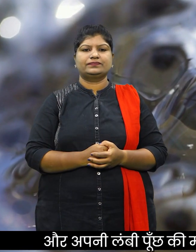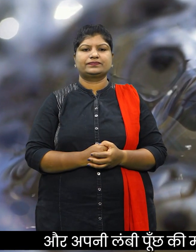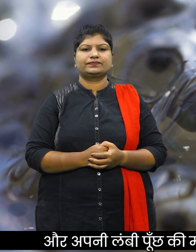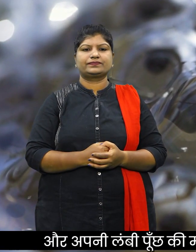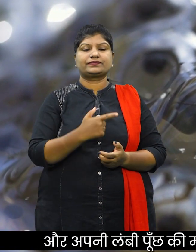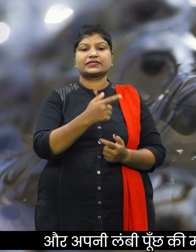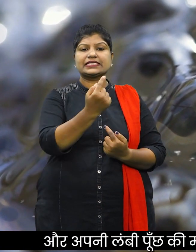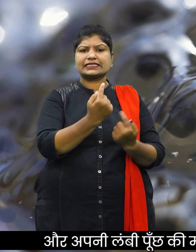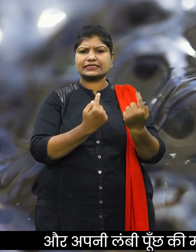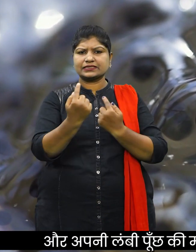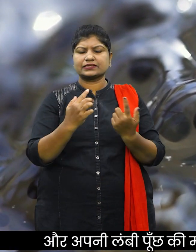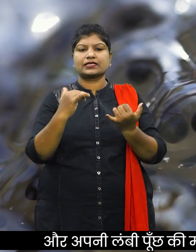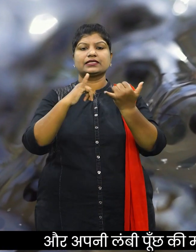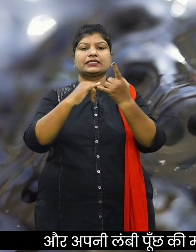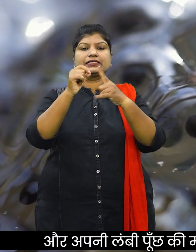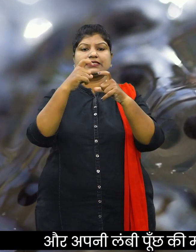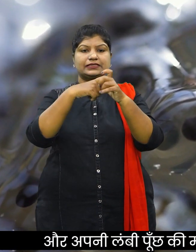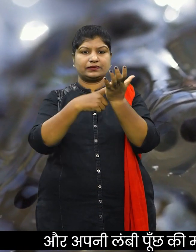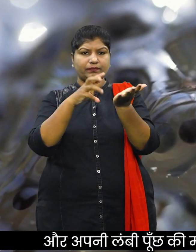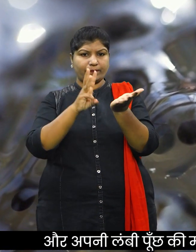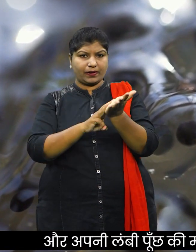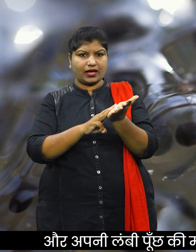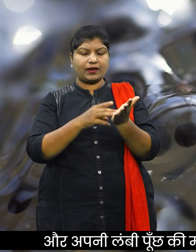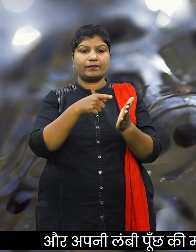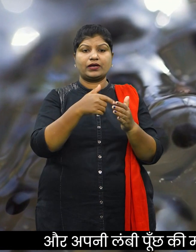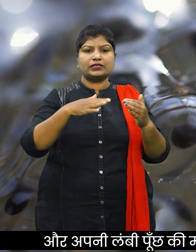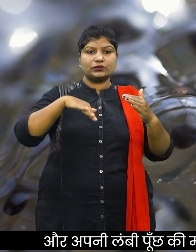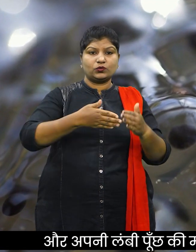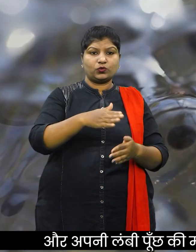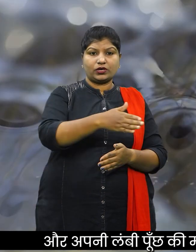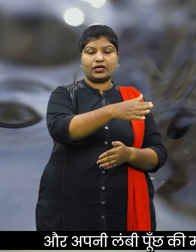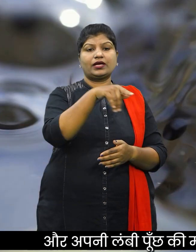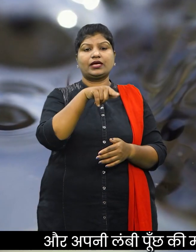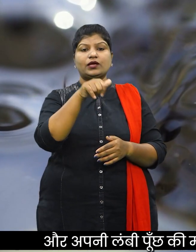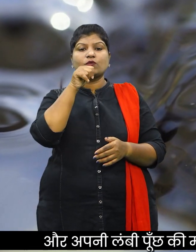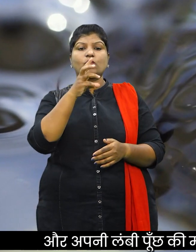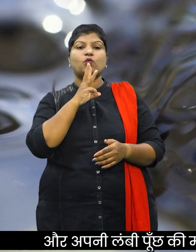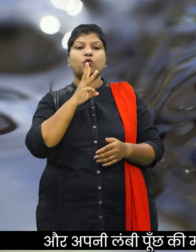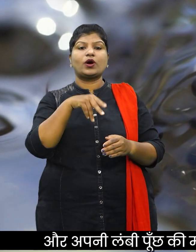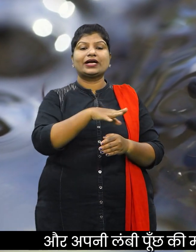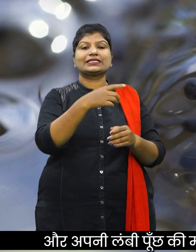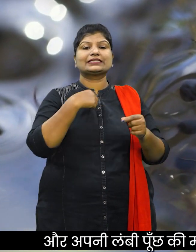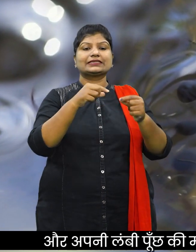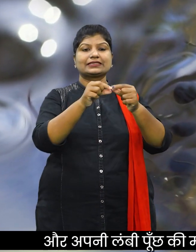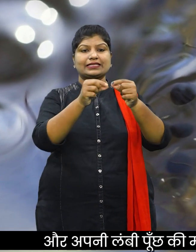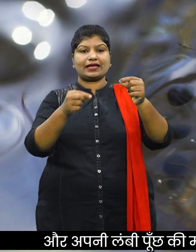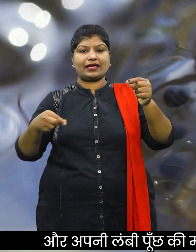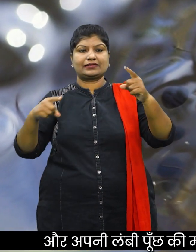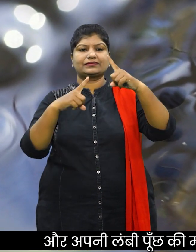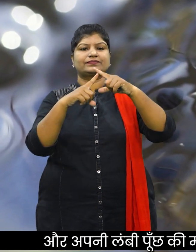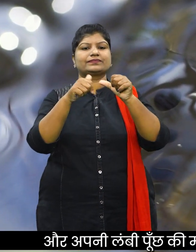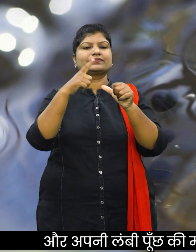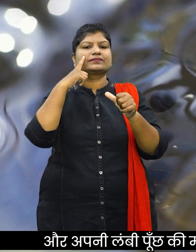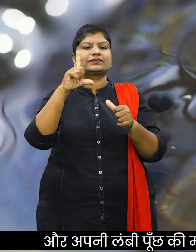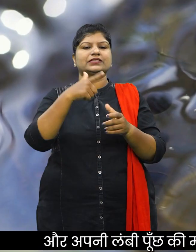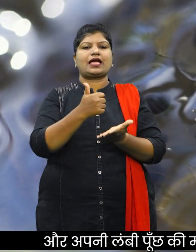और अपनी लंबी पूंछ की मदद से प्रत्येक शुक्राणु पानी में इधर उधर तैरता है।